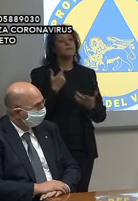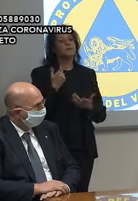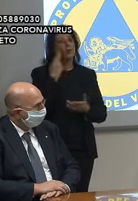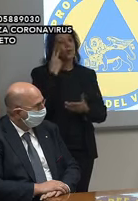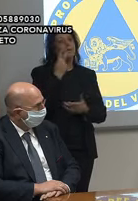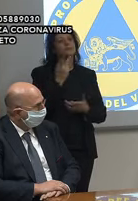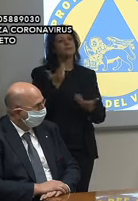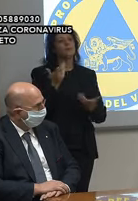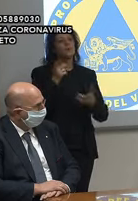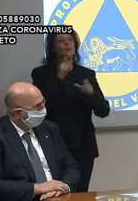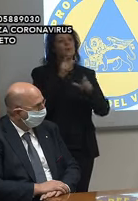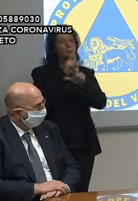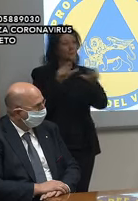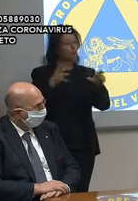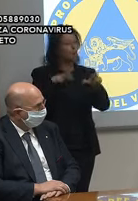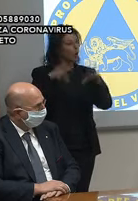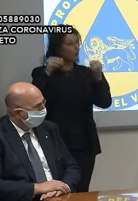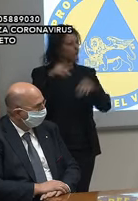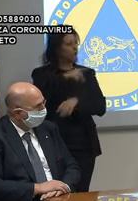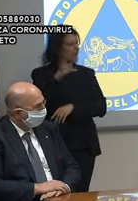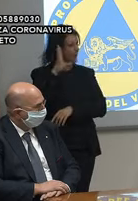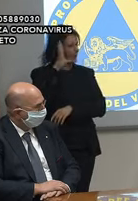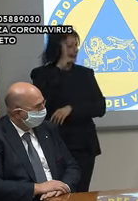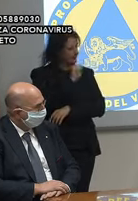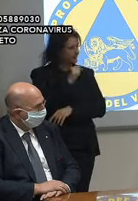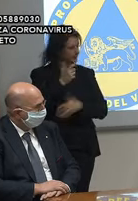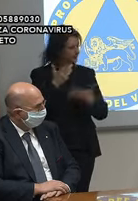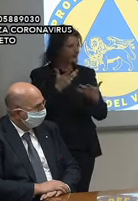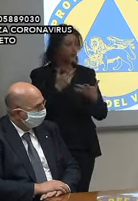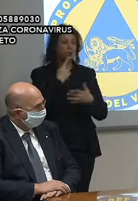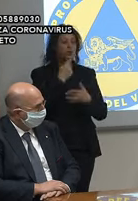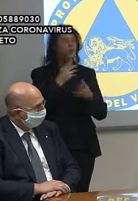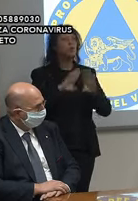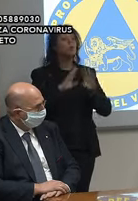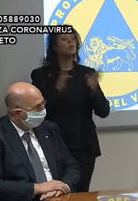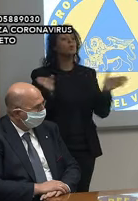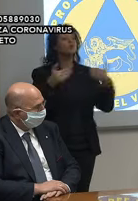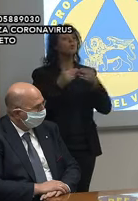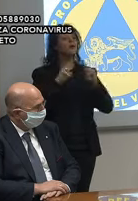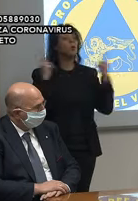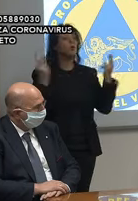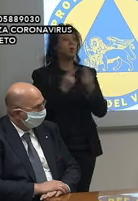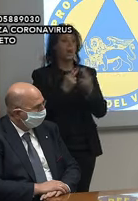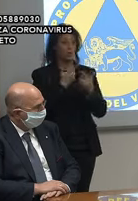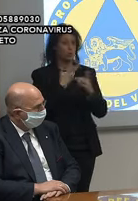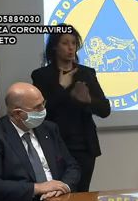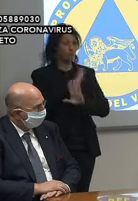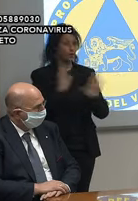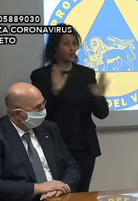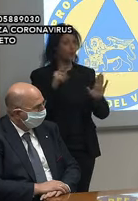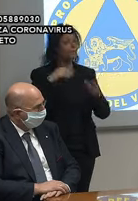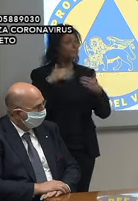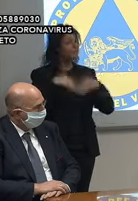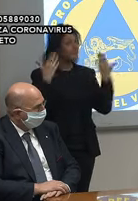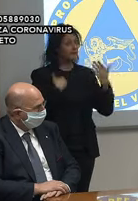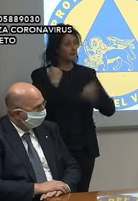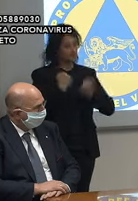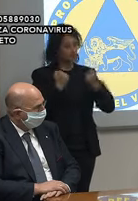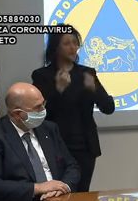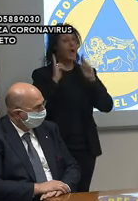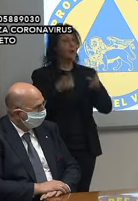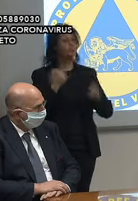si offendono sempre di meno persone, quindi vuol dire che hanno capito che il lockdown non esiste più. Guardate, anche stamattina venendo in macchina, mentre guidavo in autostrada,